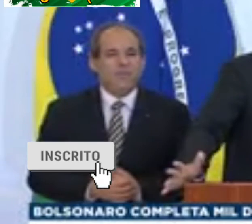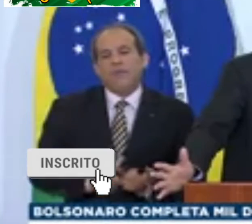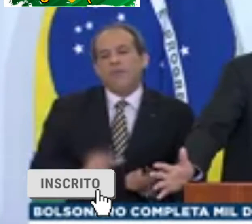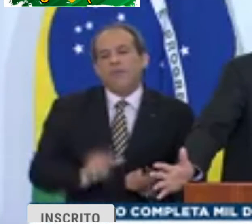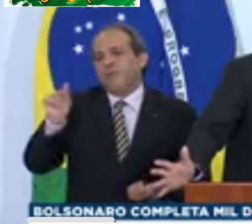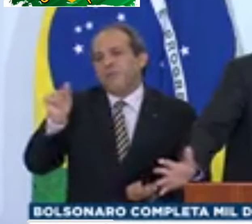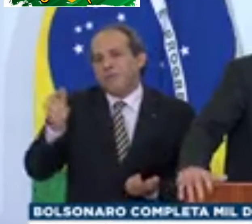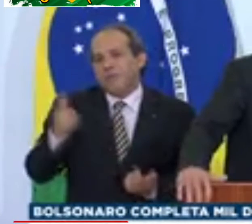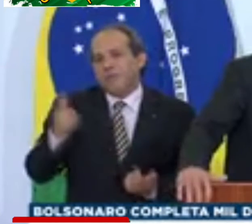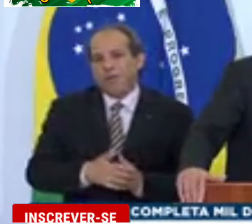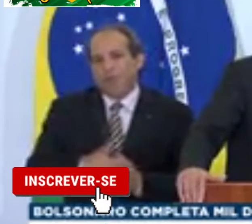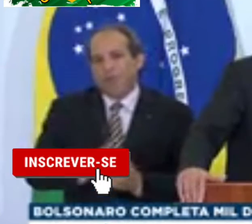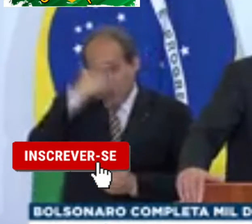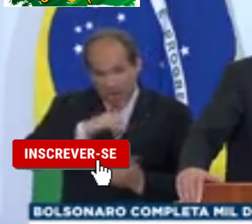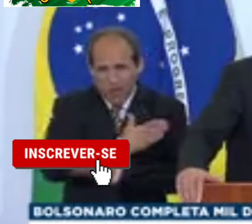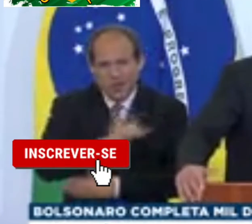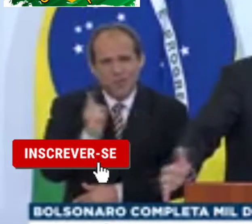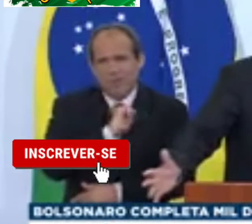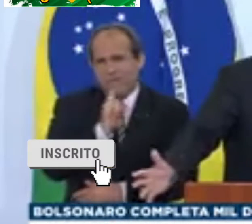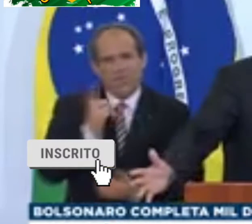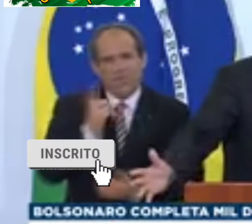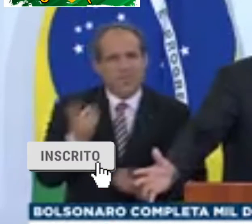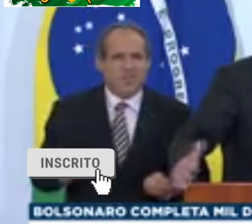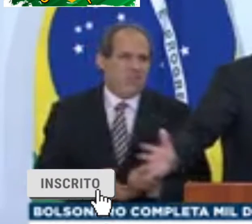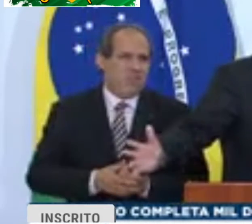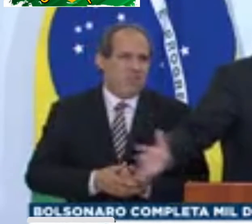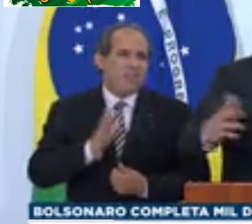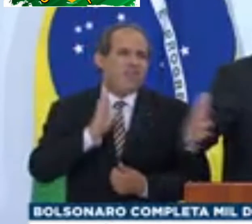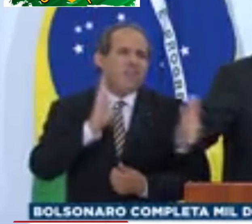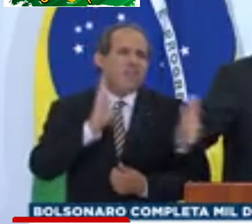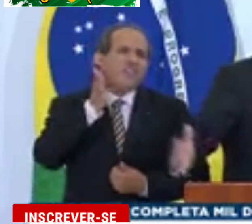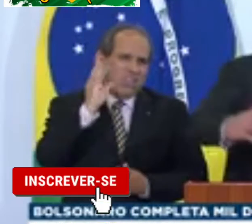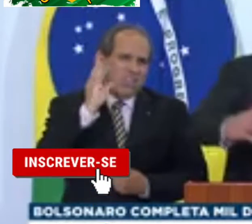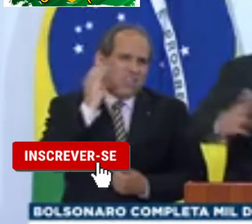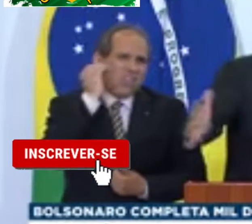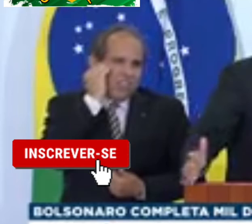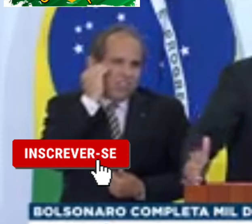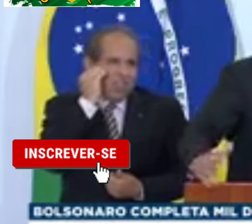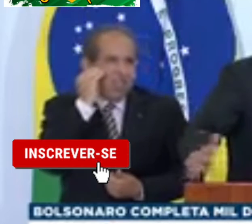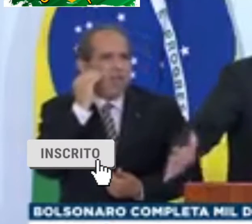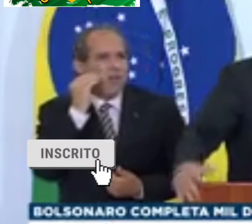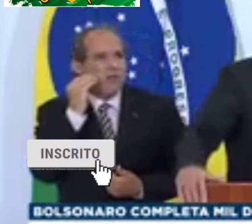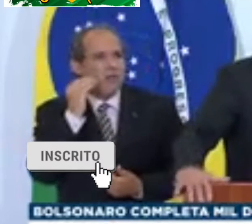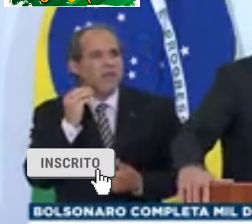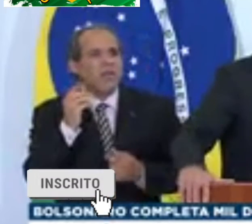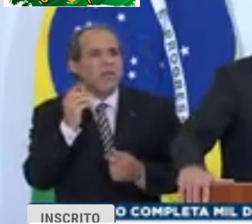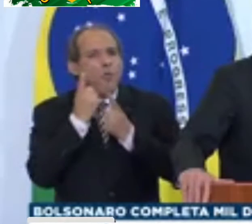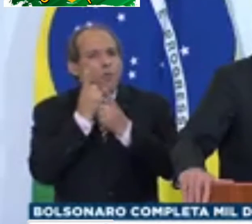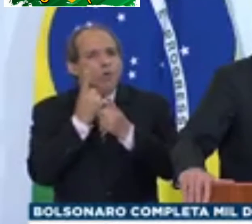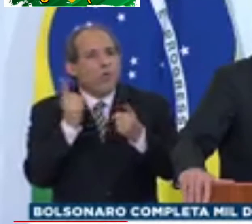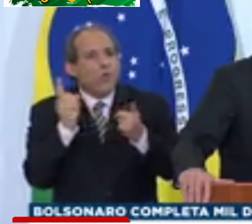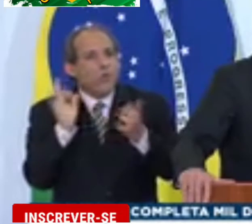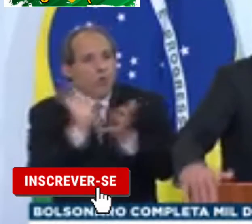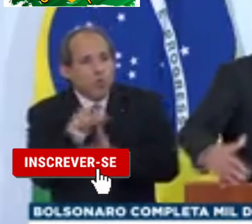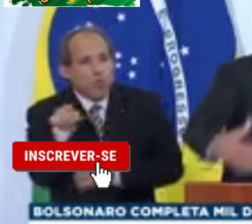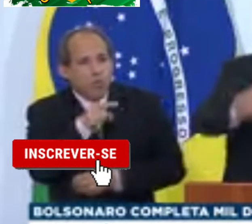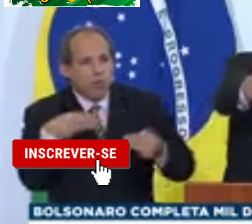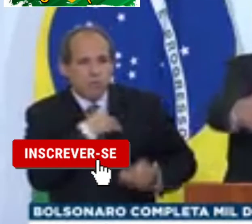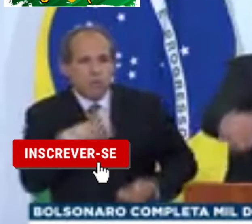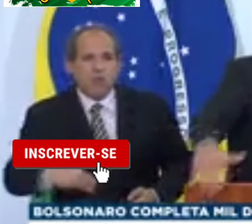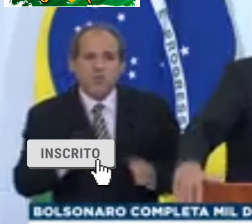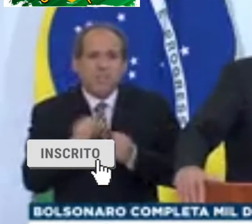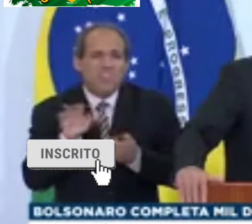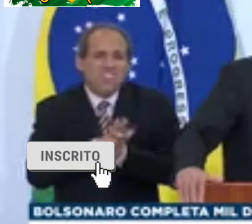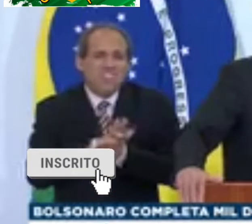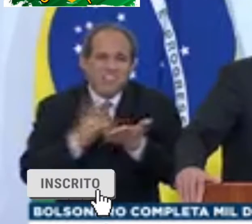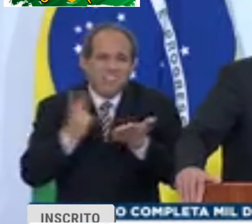Derrubar, acredito que não derrube. Não fizemos, eu e acredito meus ministros, fizemos nada de errado. Agora tem um desgaste